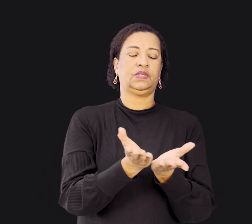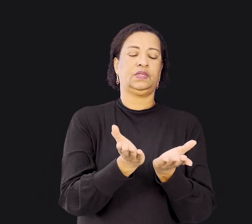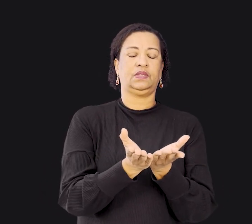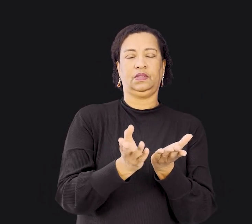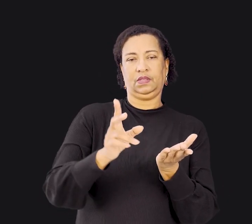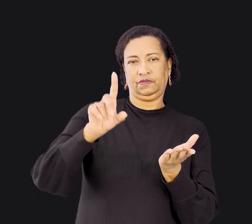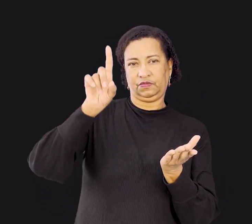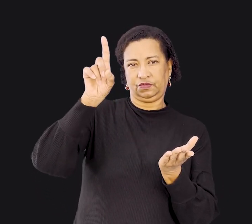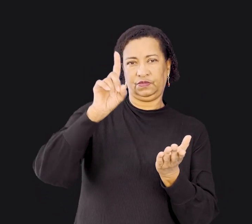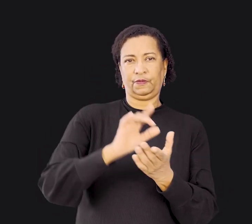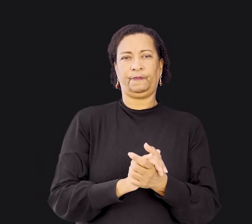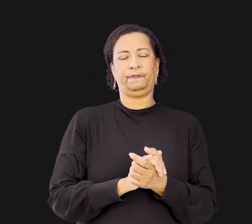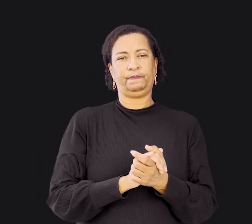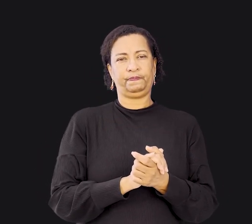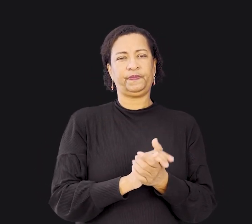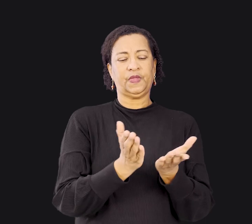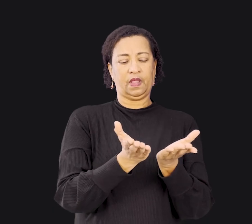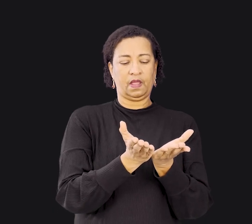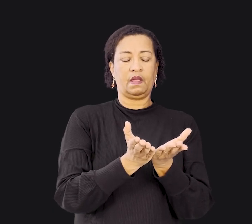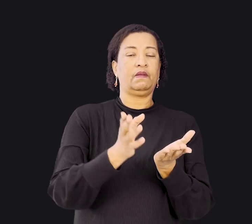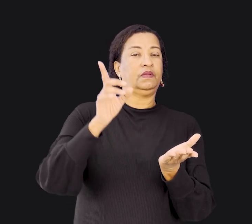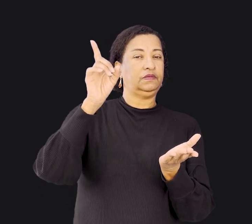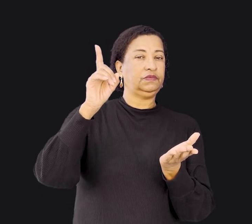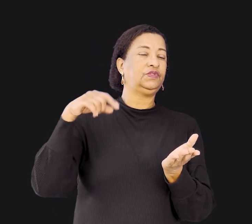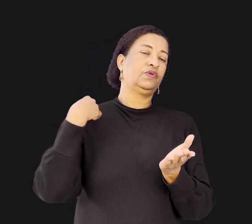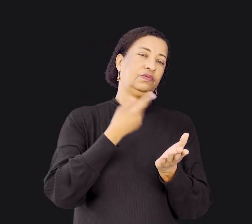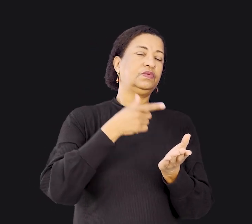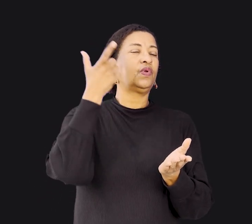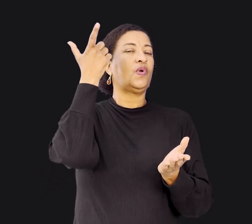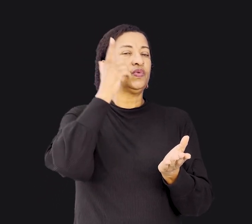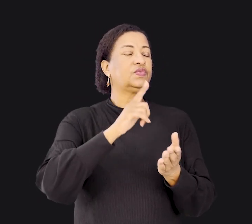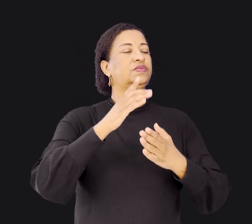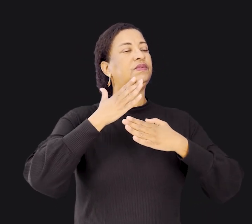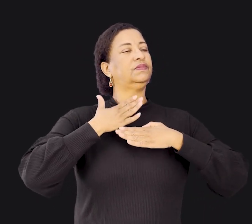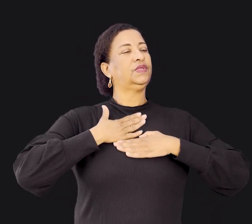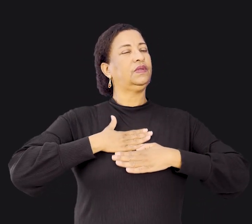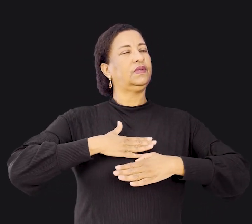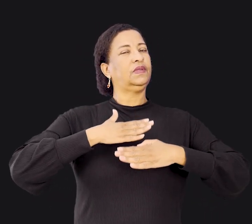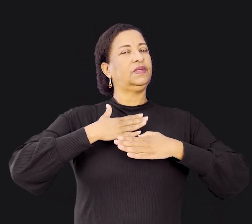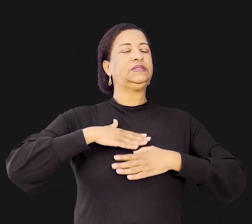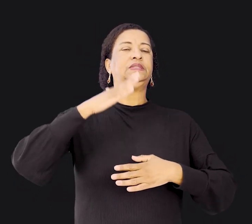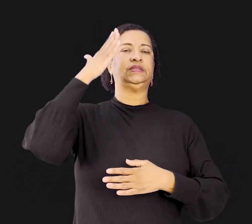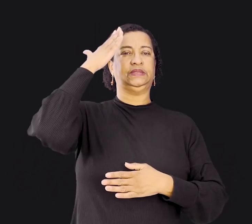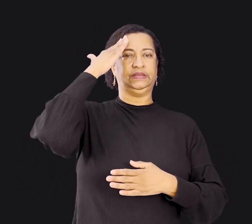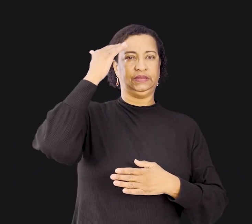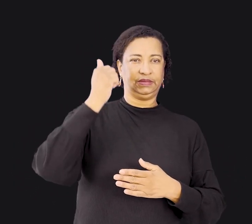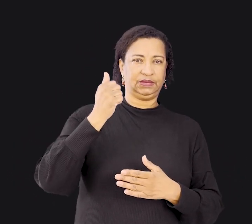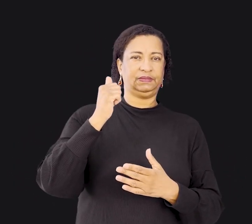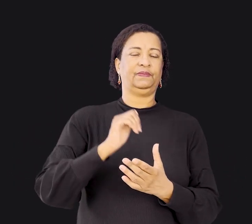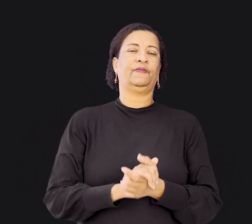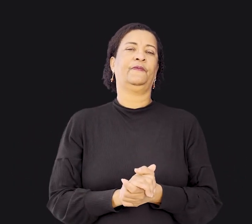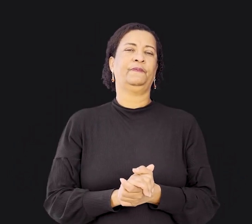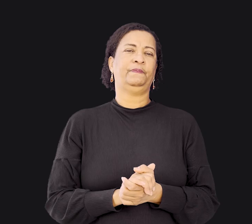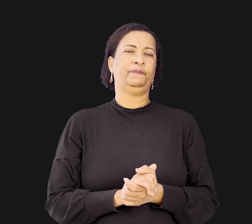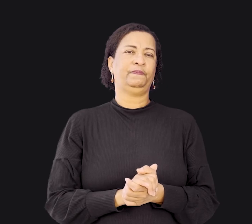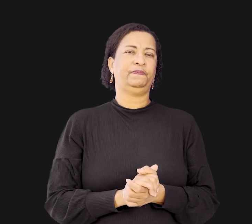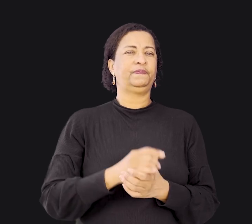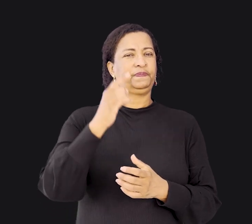Deus. É através da palavra de Deus que conseguimos a mansidão da sabedoria. Tenho certeza que você se lembra